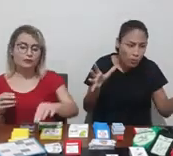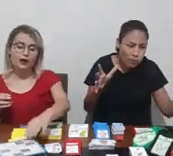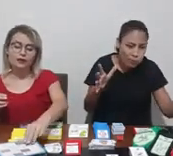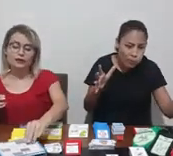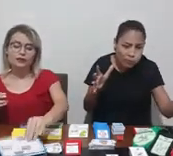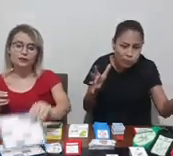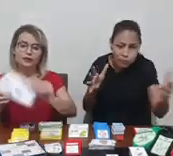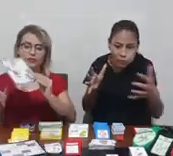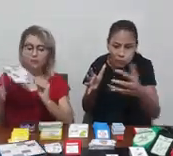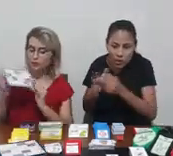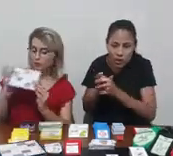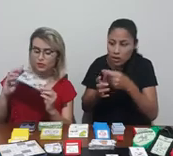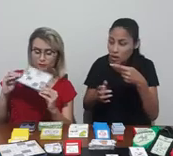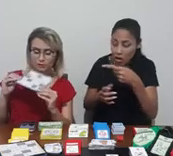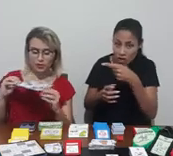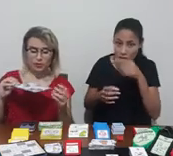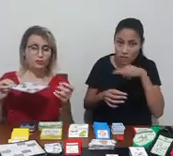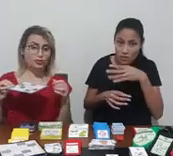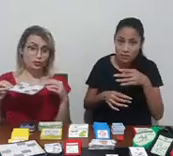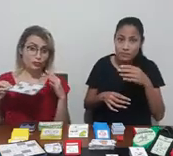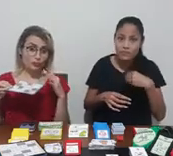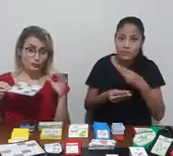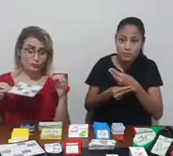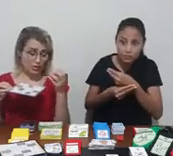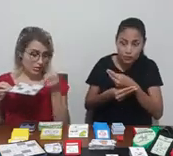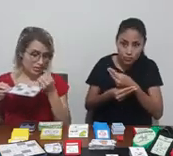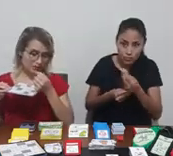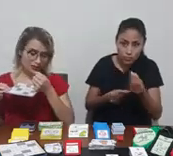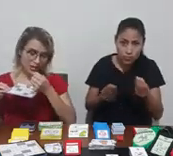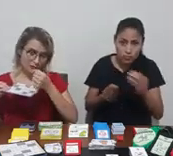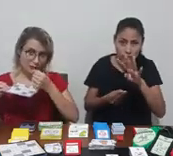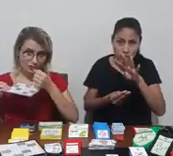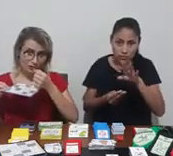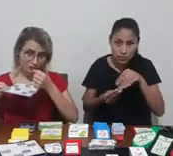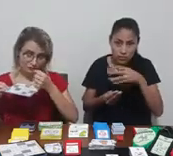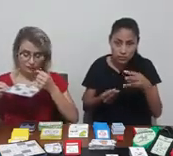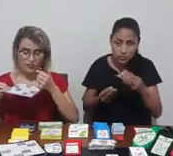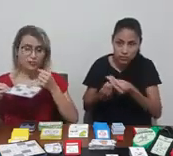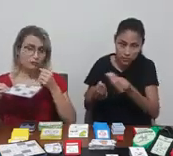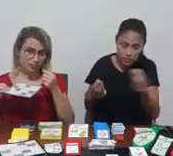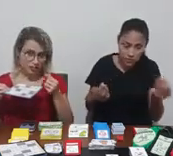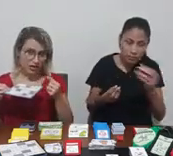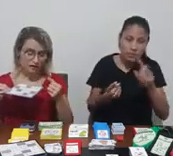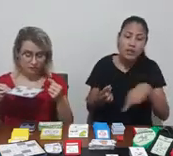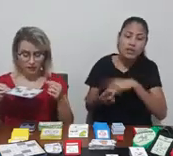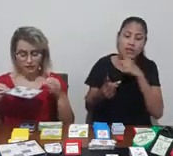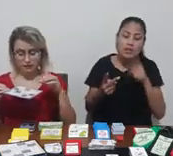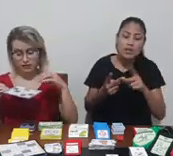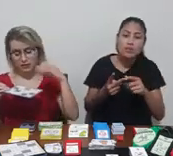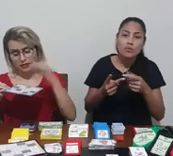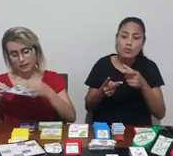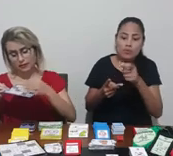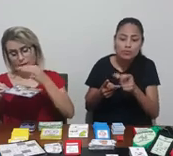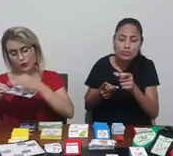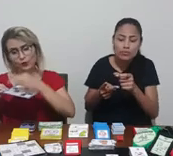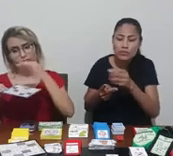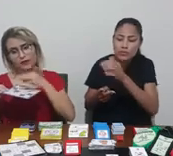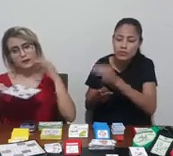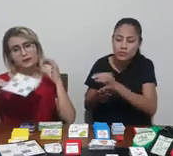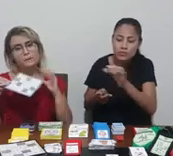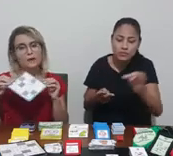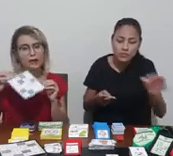Então, aqui em cima, nesse bingo mesmo, eu distribuo as rodinhas das tampinhas da garrafa PET e aí a